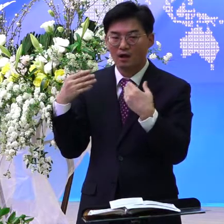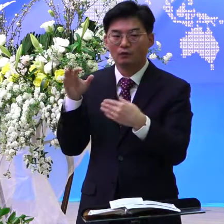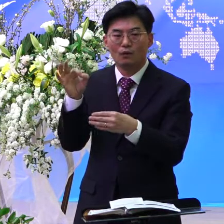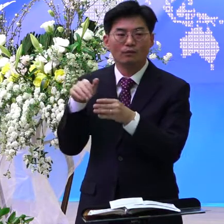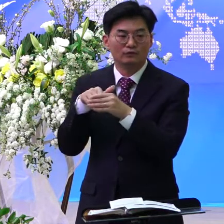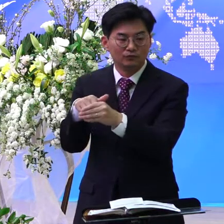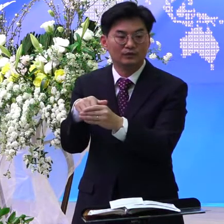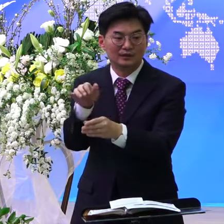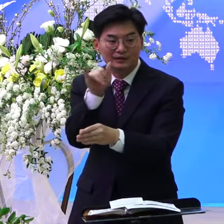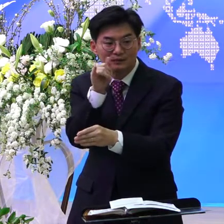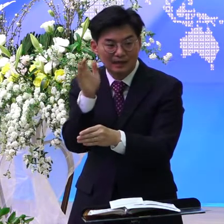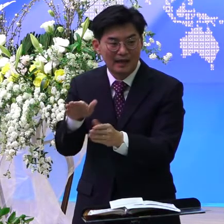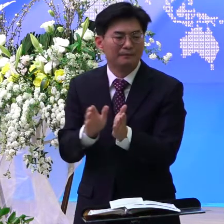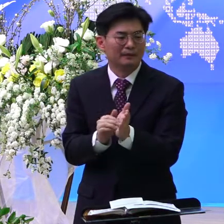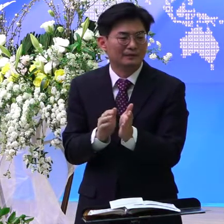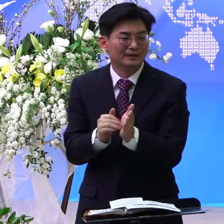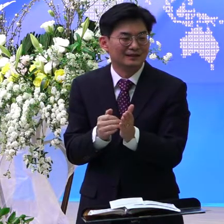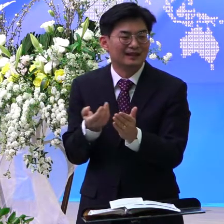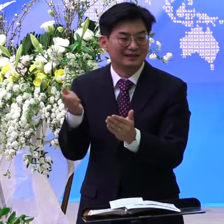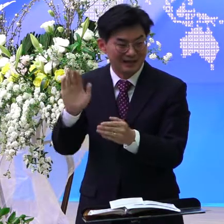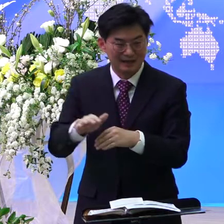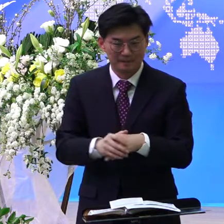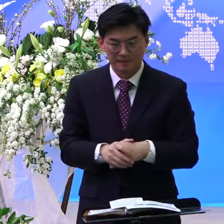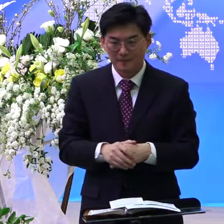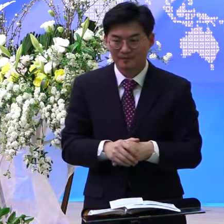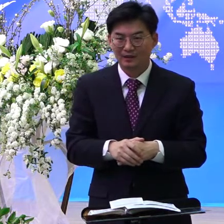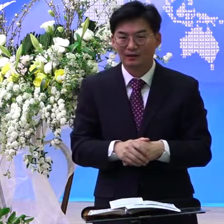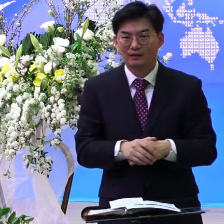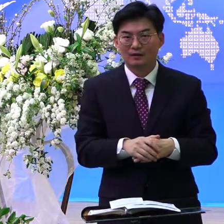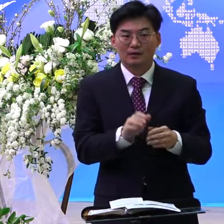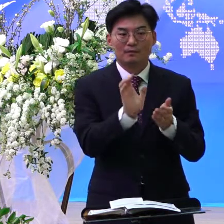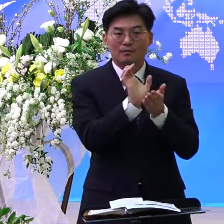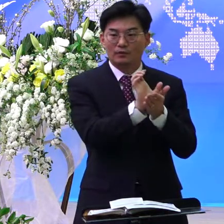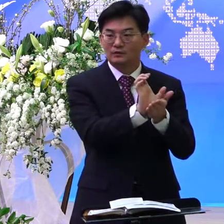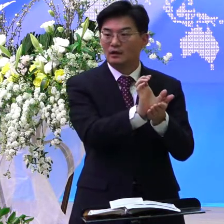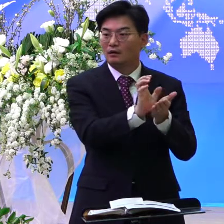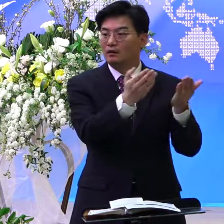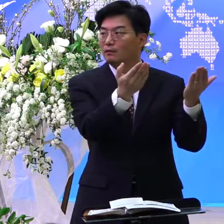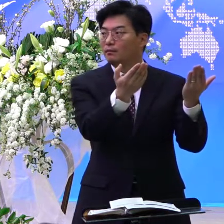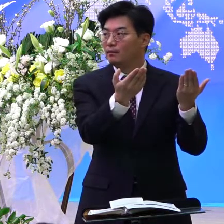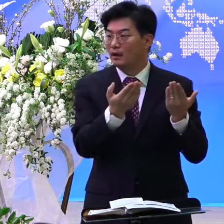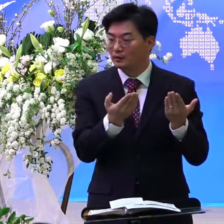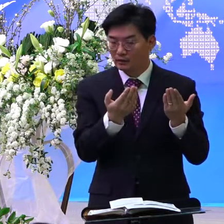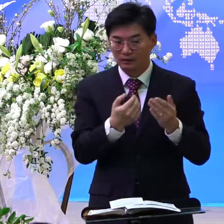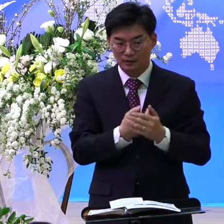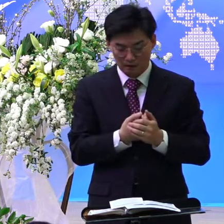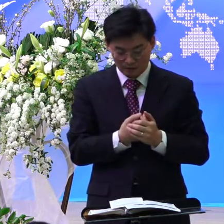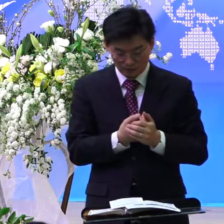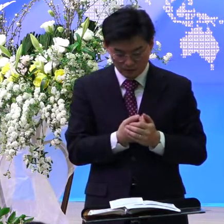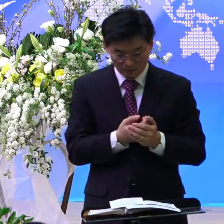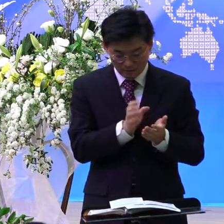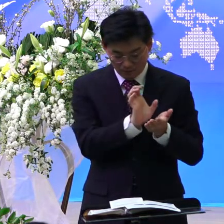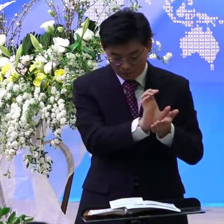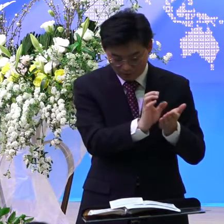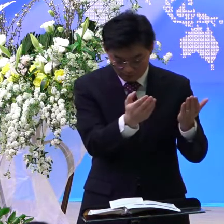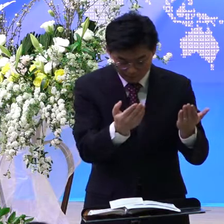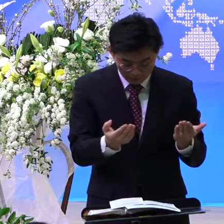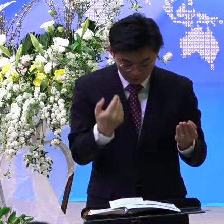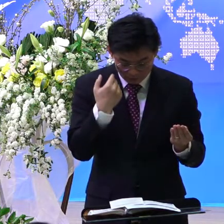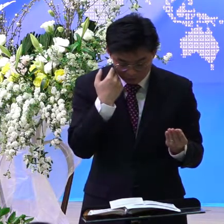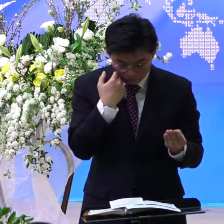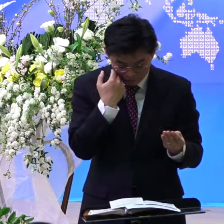이 표창이 단체가 아닌 개인에게 주는 표창이어서 의미상은 우리 권사회가 받는 것인데 지금